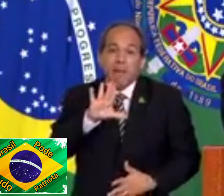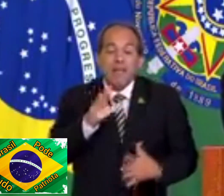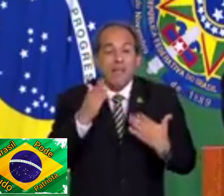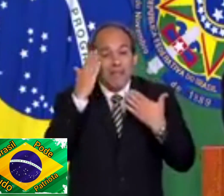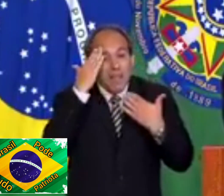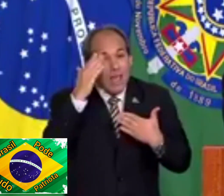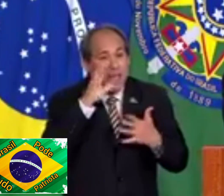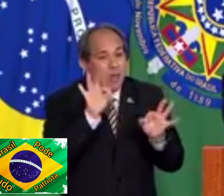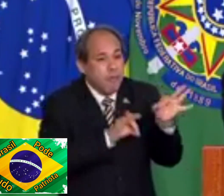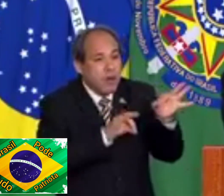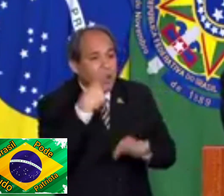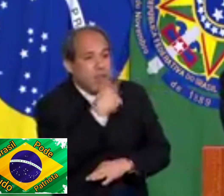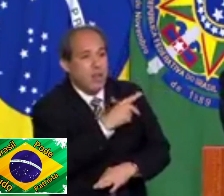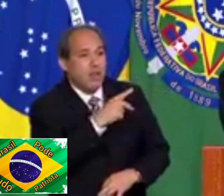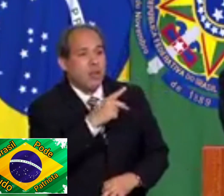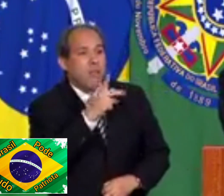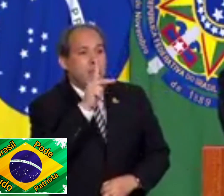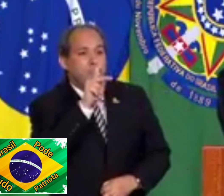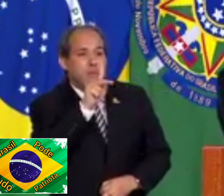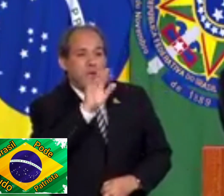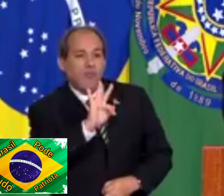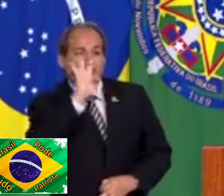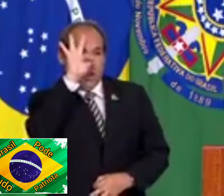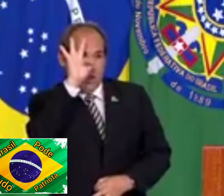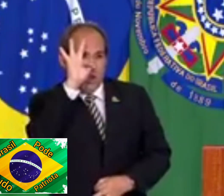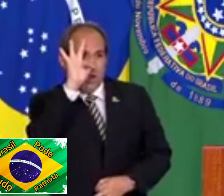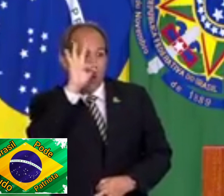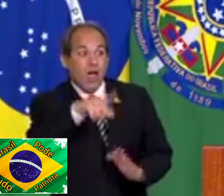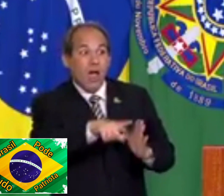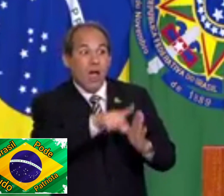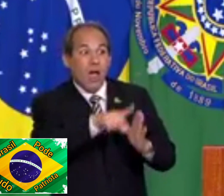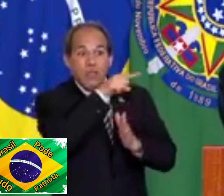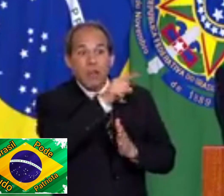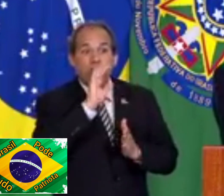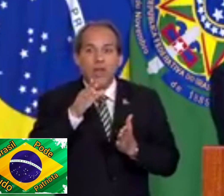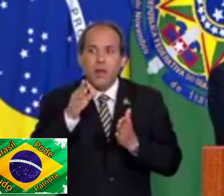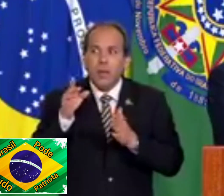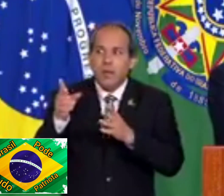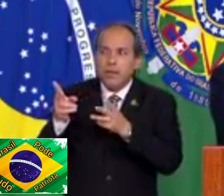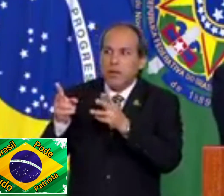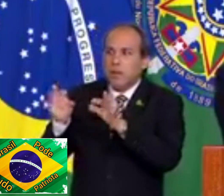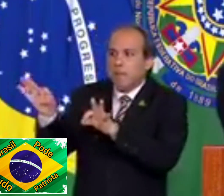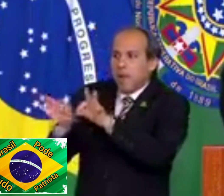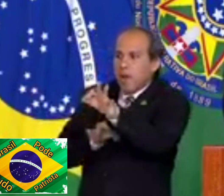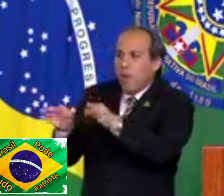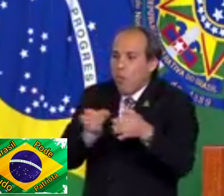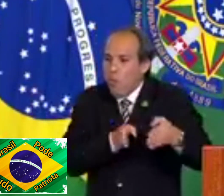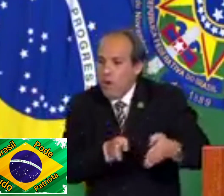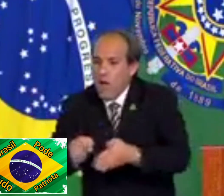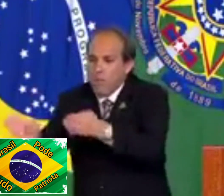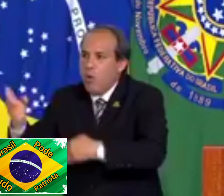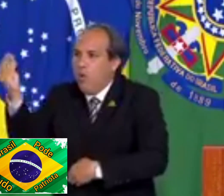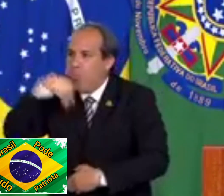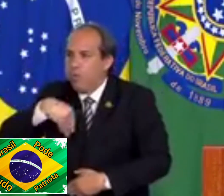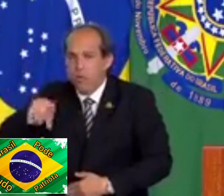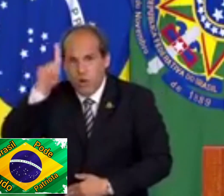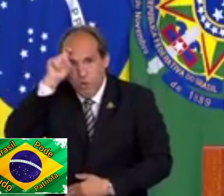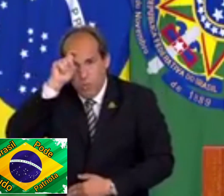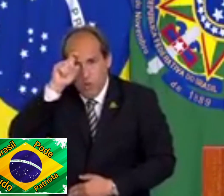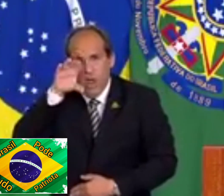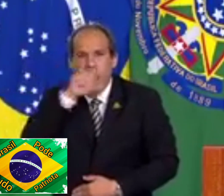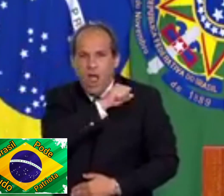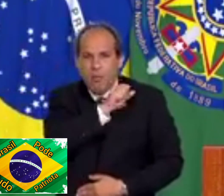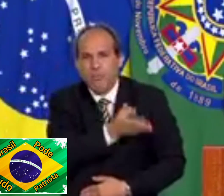Federal, eles tinham traçado uma rota ao hospital mais próximo.